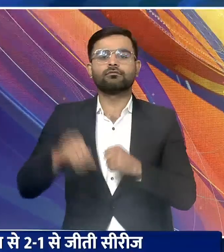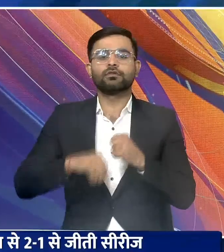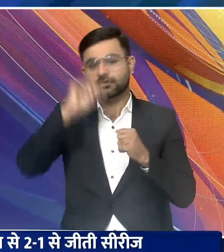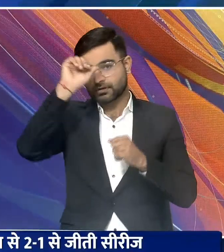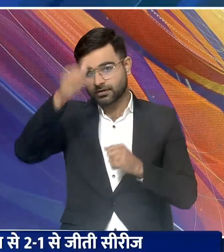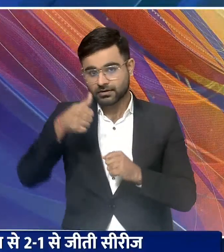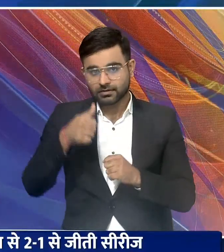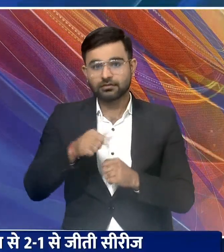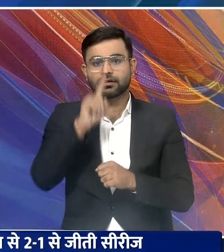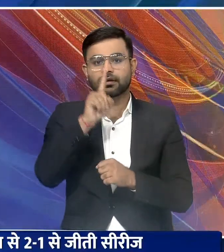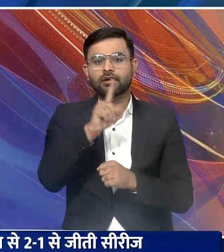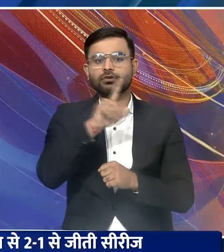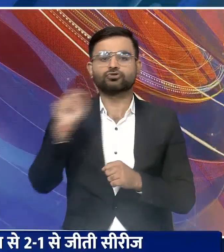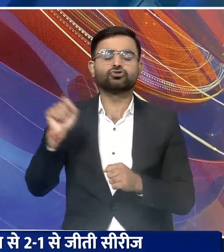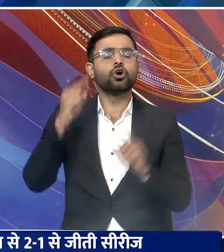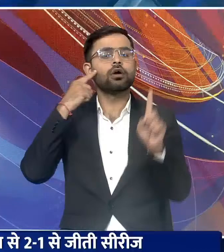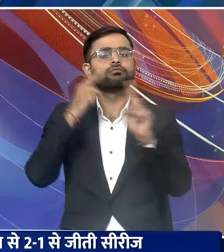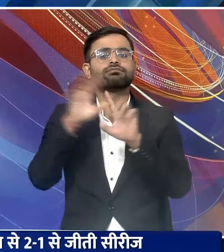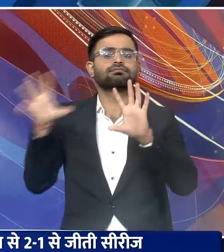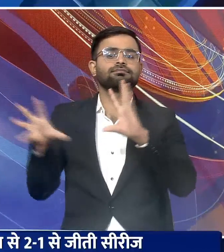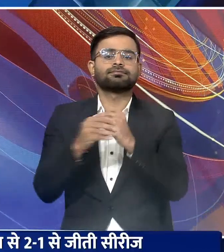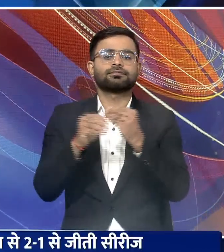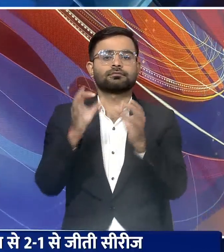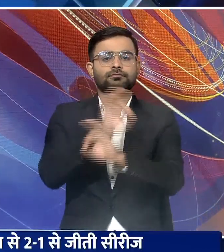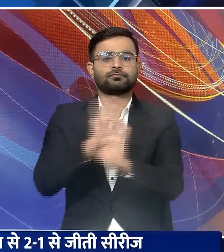भारत को 100 रन का लक्ष्य दिया था।